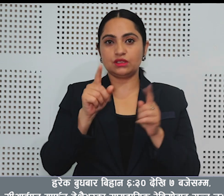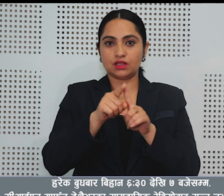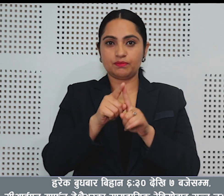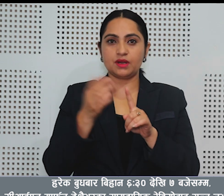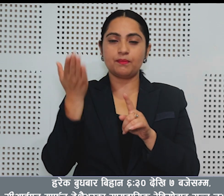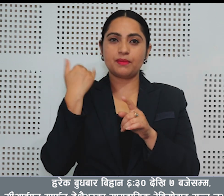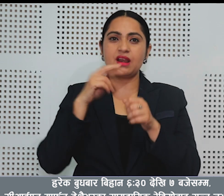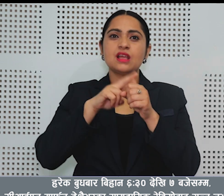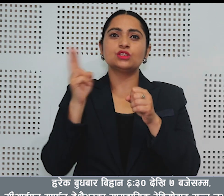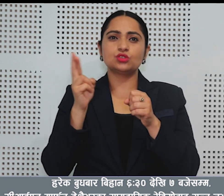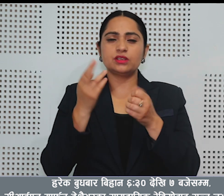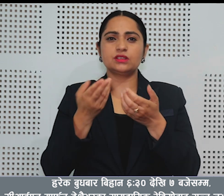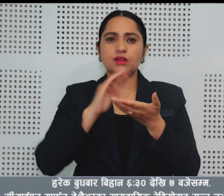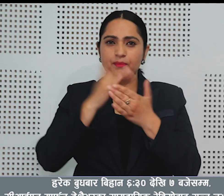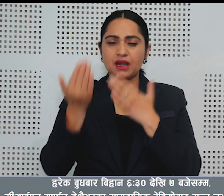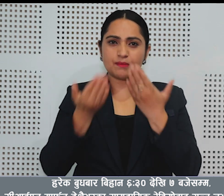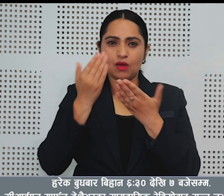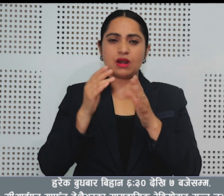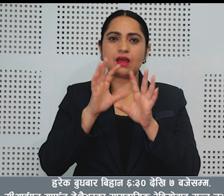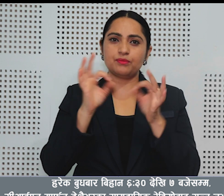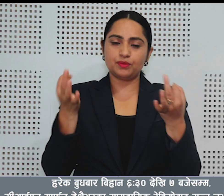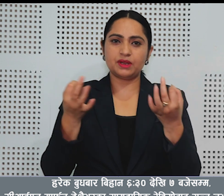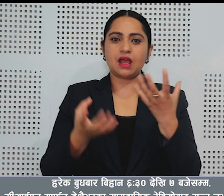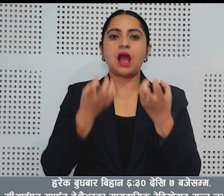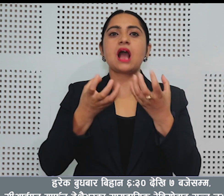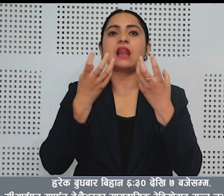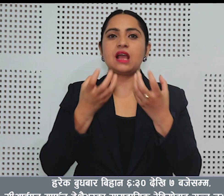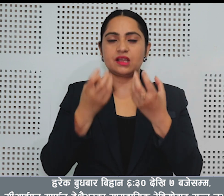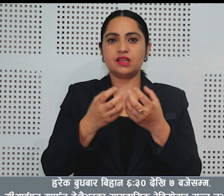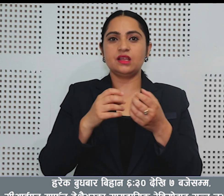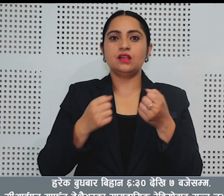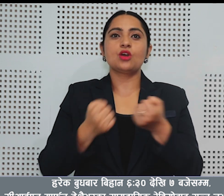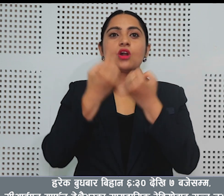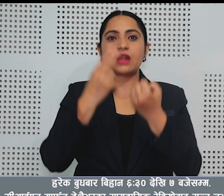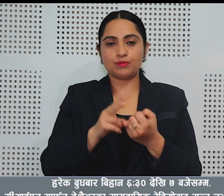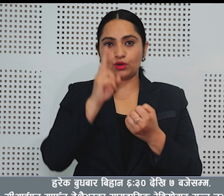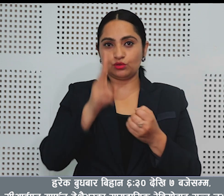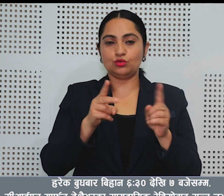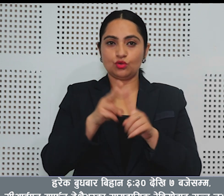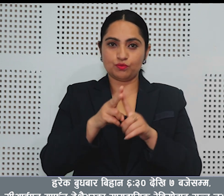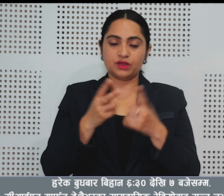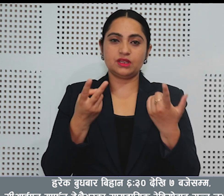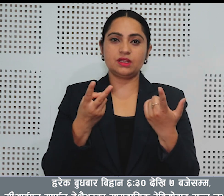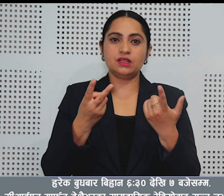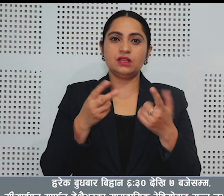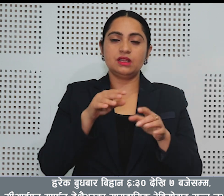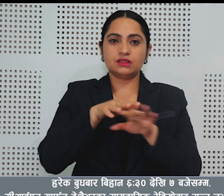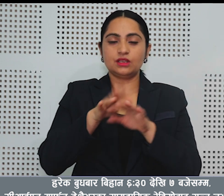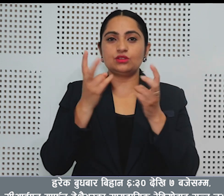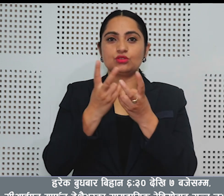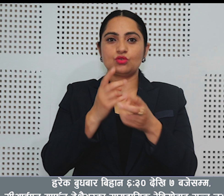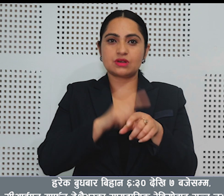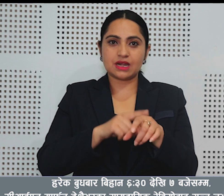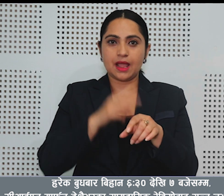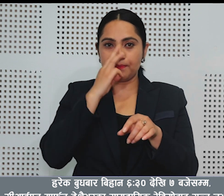अब चैततिर भनौँ न, अब विभिन्न आगलागीका घटनाहरू भए ती पनि अब विपदकै घटना भनौँ होइन। आगलागी घटनाहरू हुँदाखेरि धेरै जसो समयमा